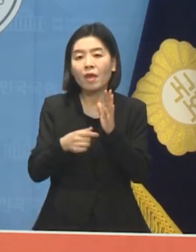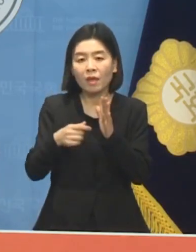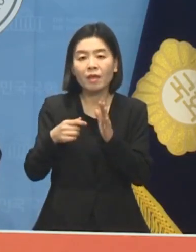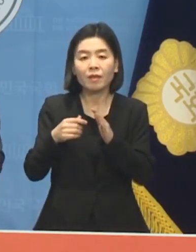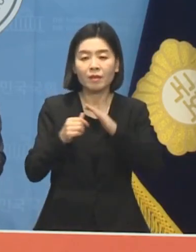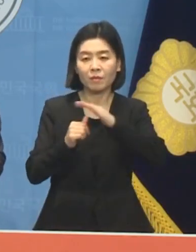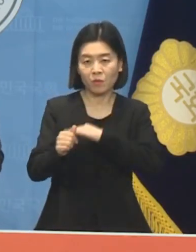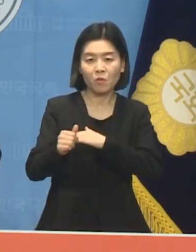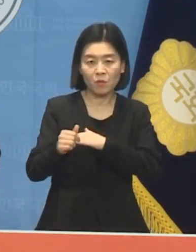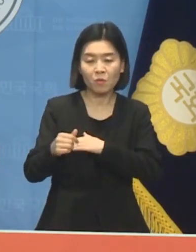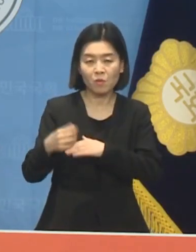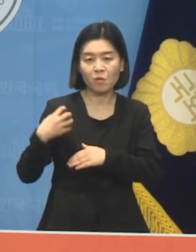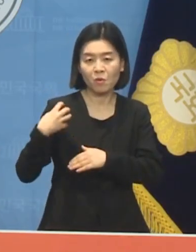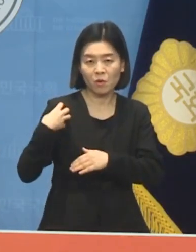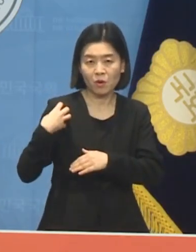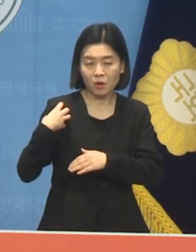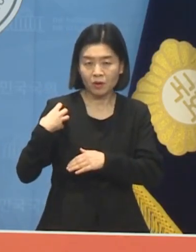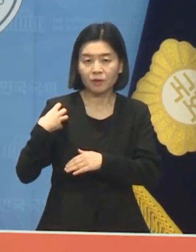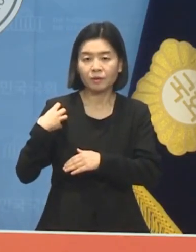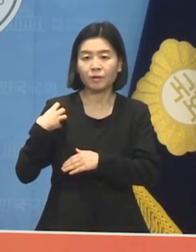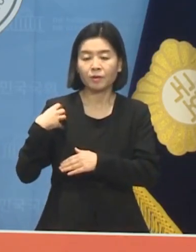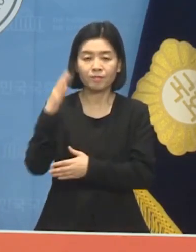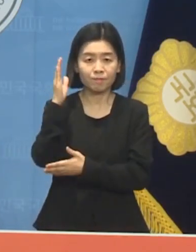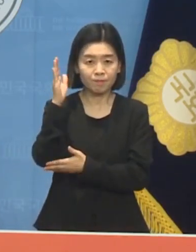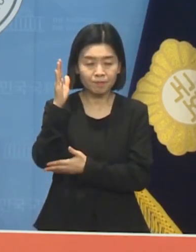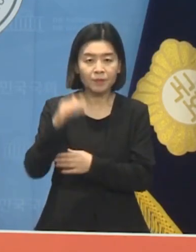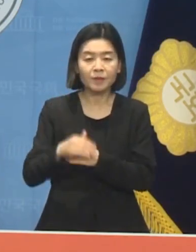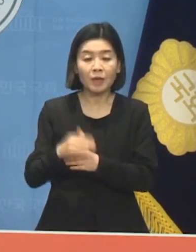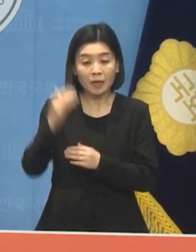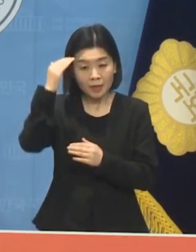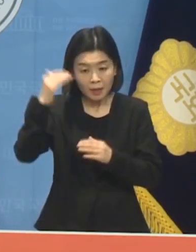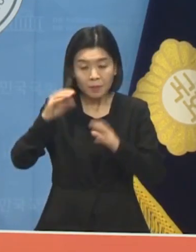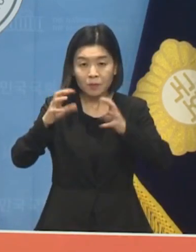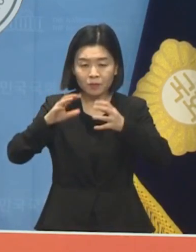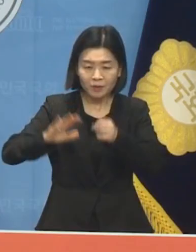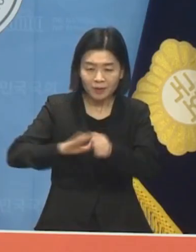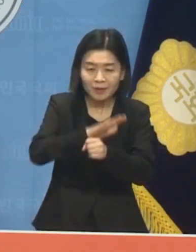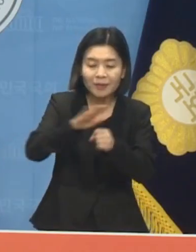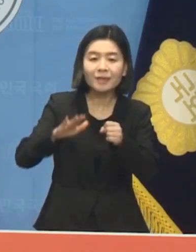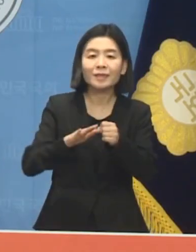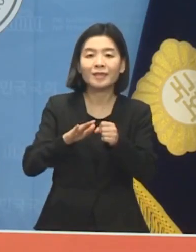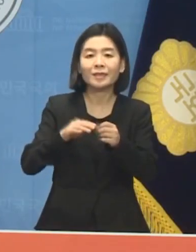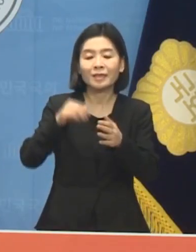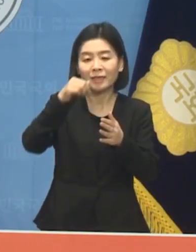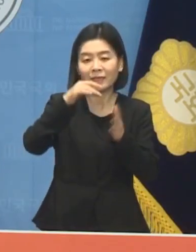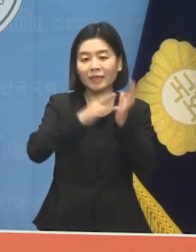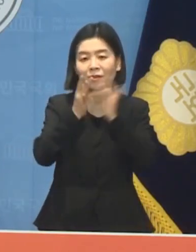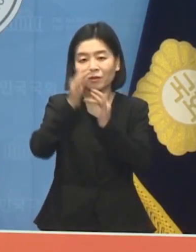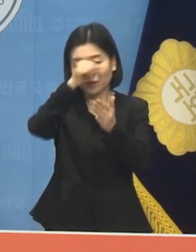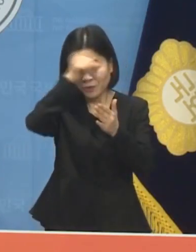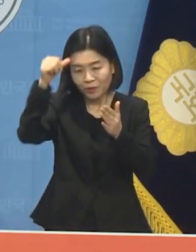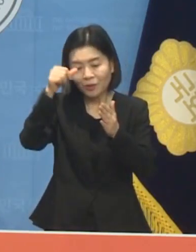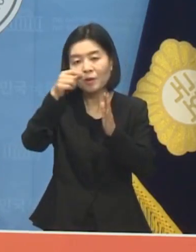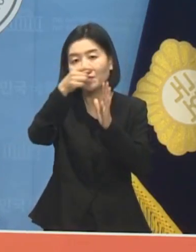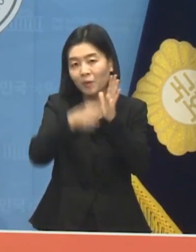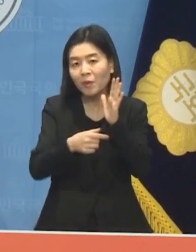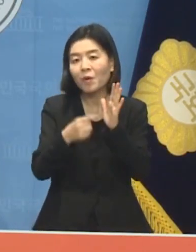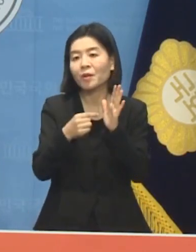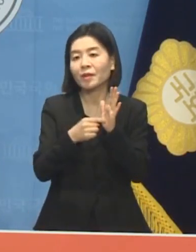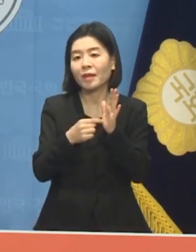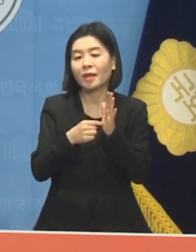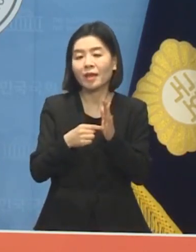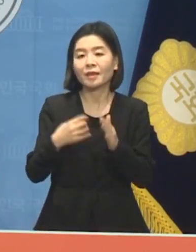대표해서 시국 선언문을 발표하겠습니다. 대한민국을 사랑하는 예장 고신교단의 목회자인